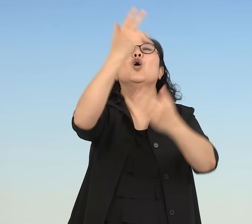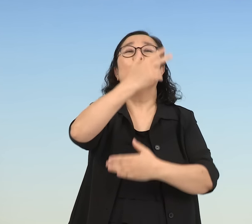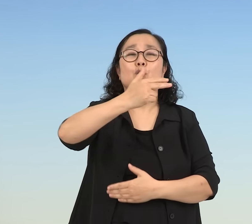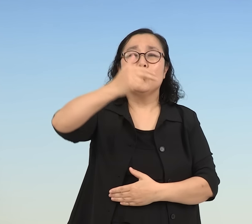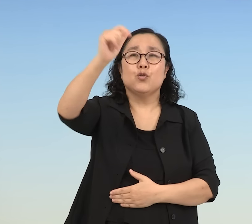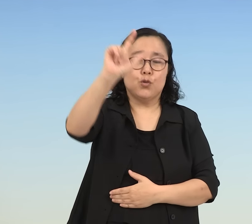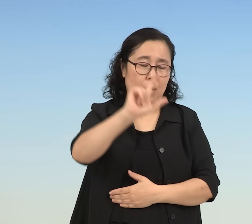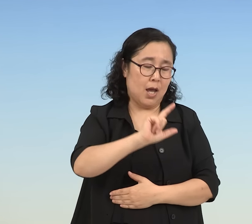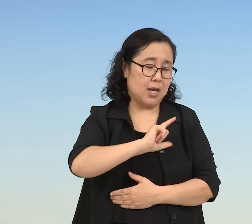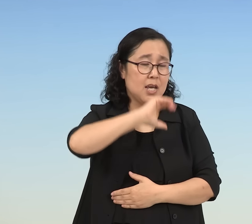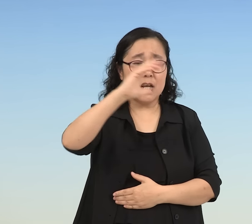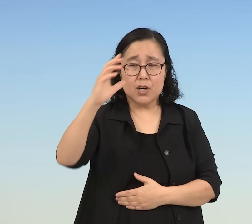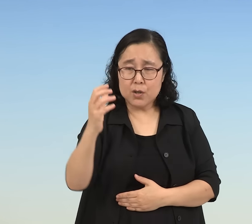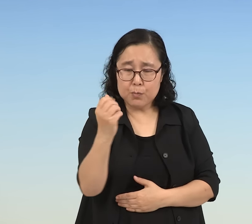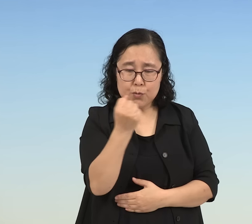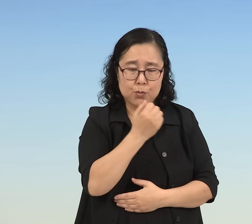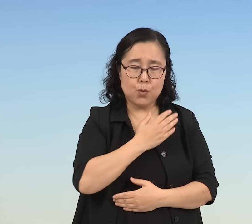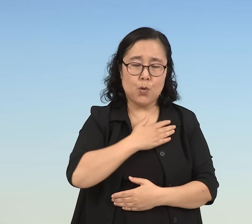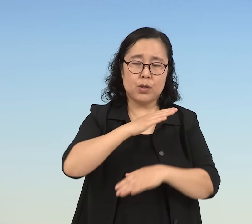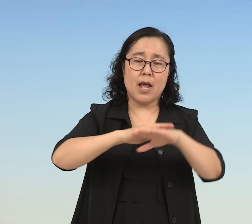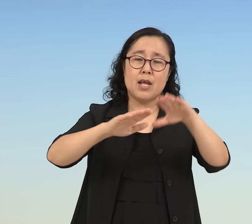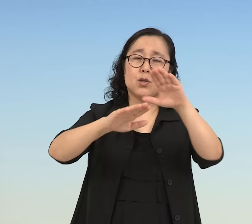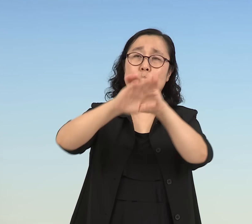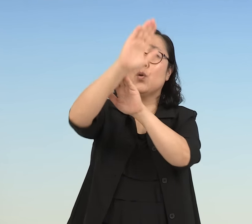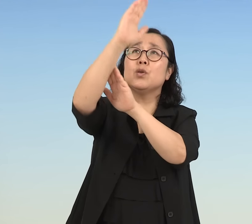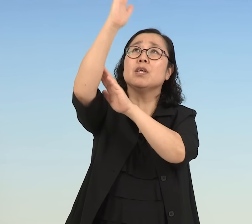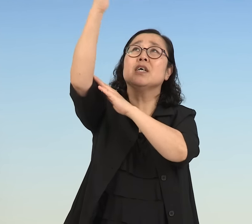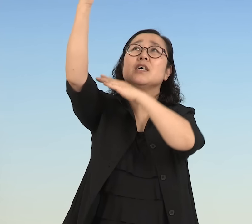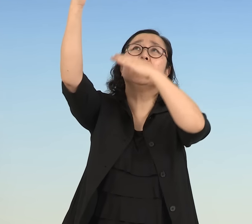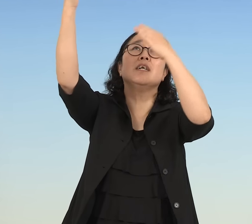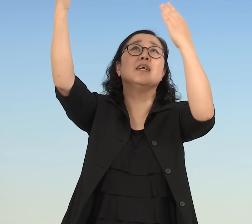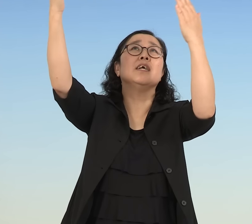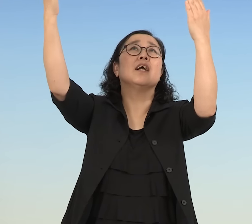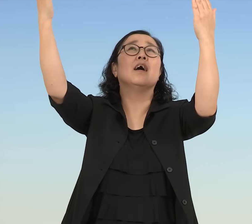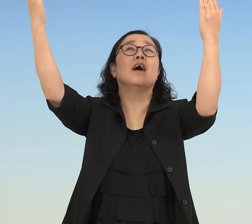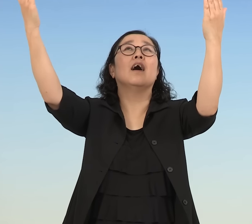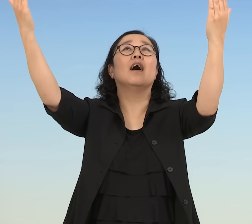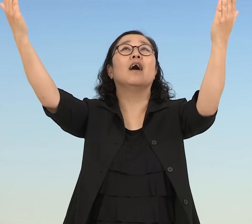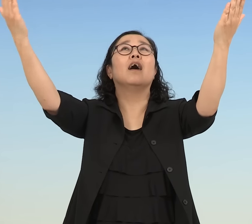주의 이름으로 내 손 들리라.